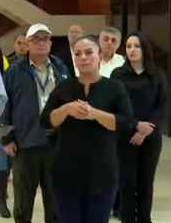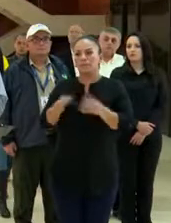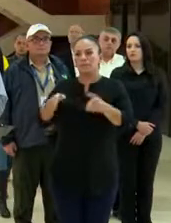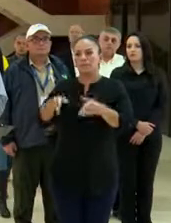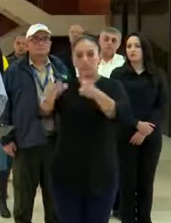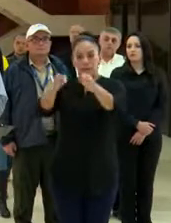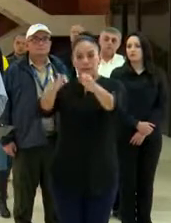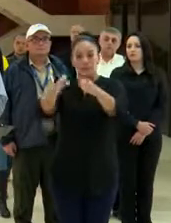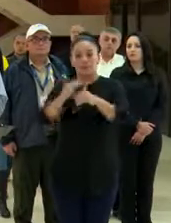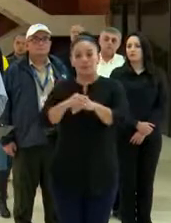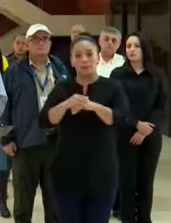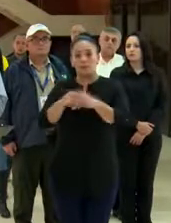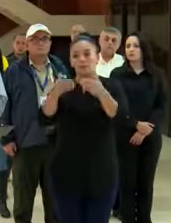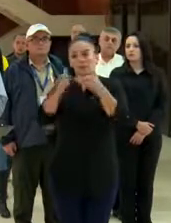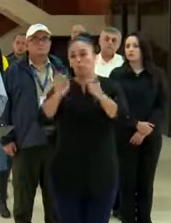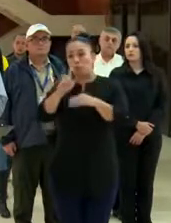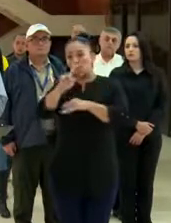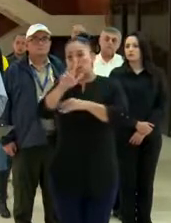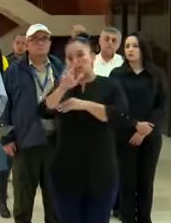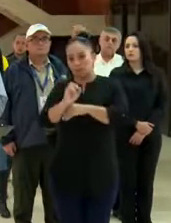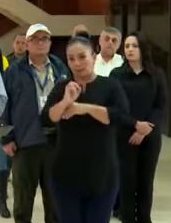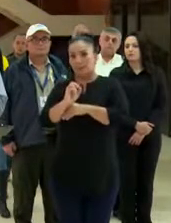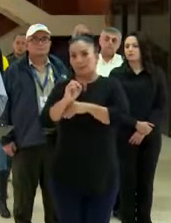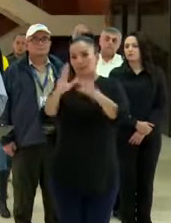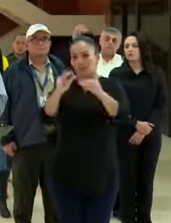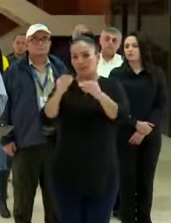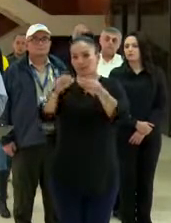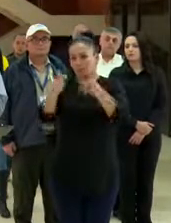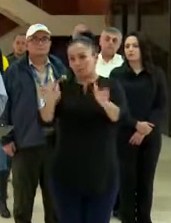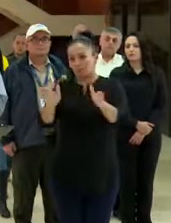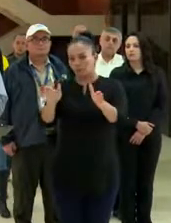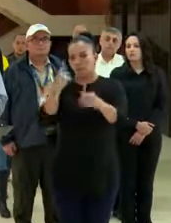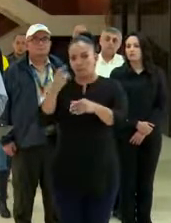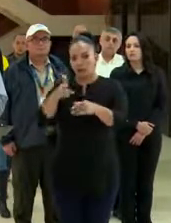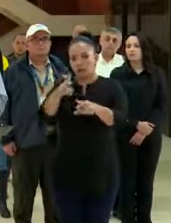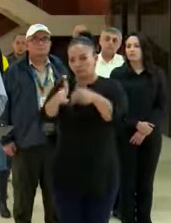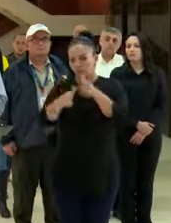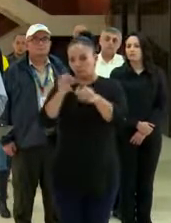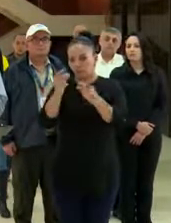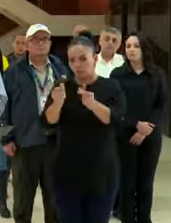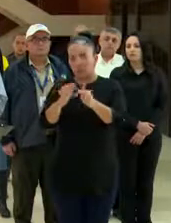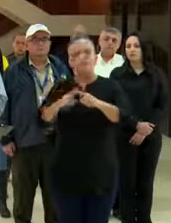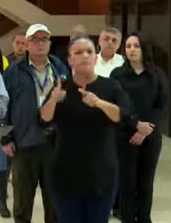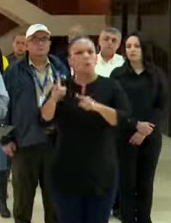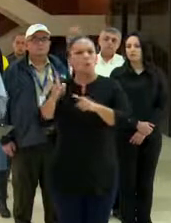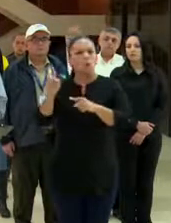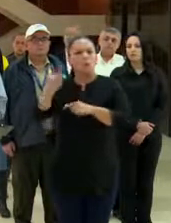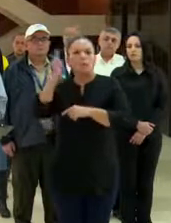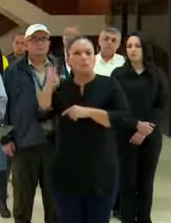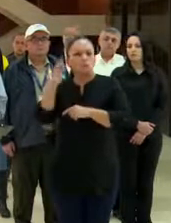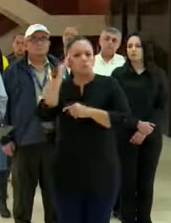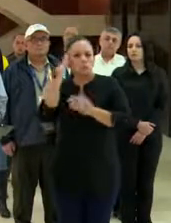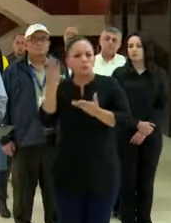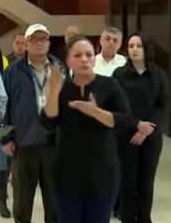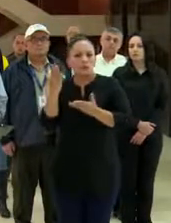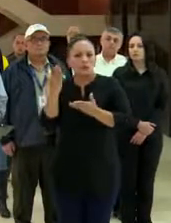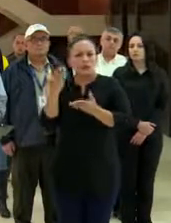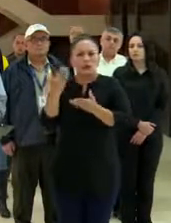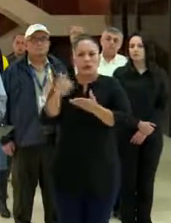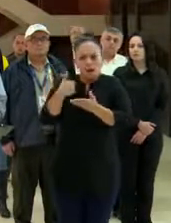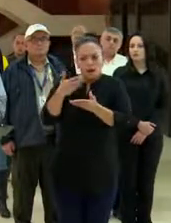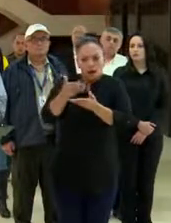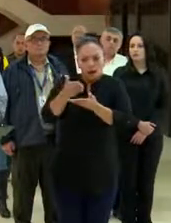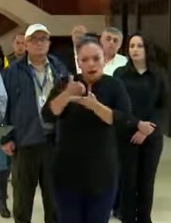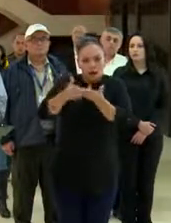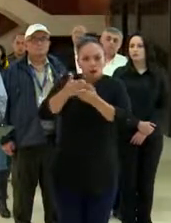horas de la mañana se ordenó la apertura a la 1:30 buscando pues tener paso lo antes posible. Lo que quisiéramos saber es si hubo alguna inspección